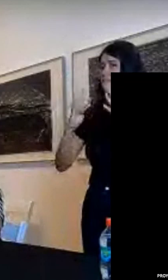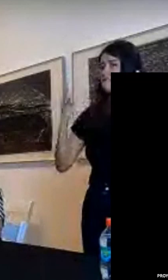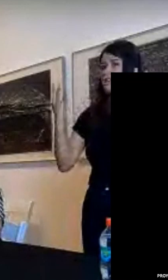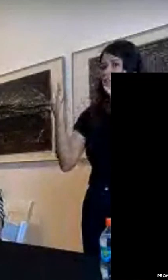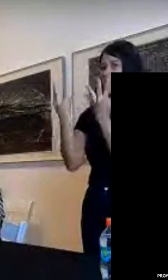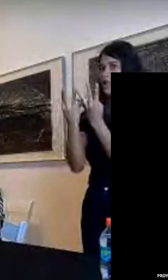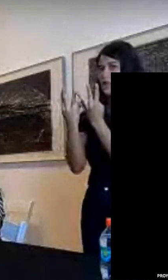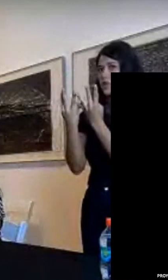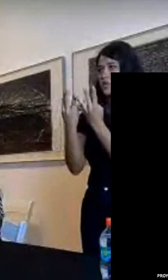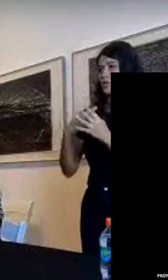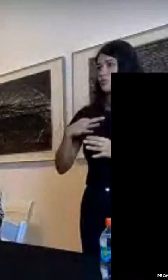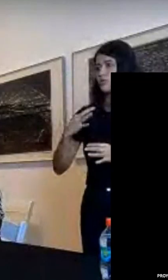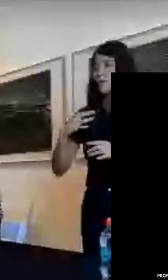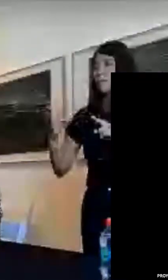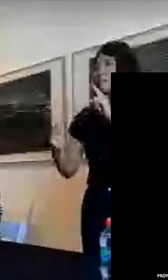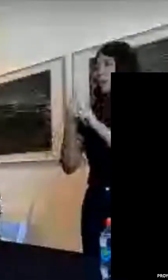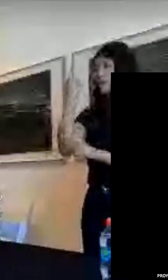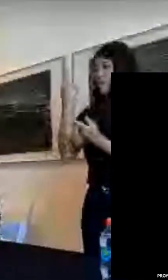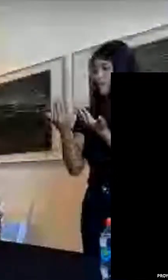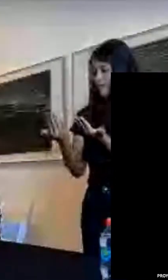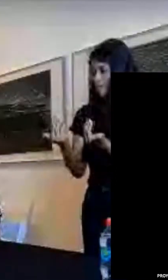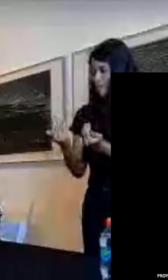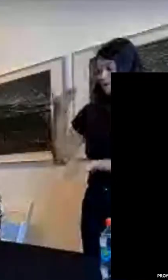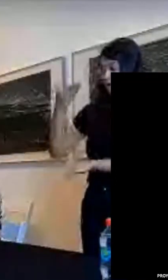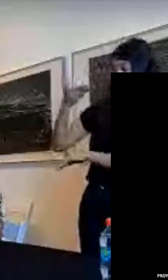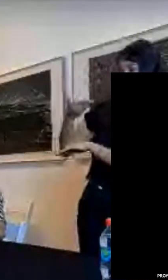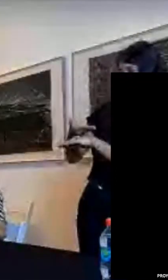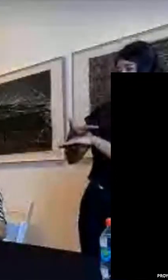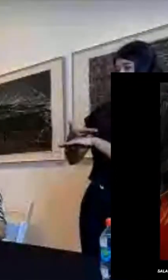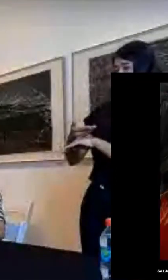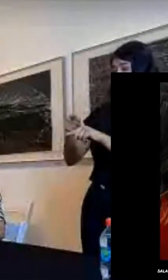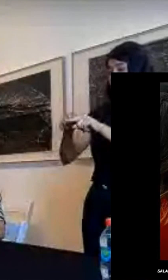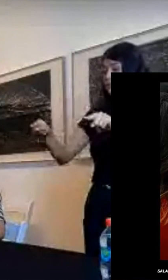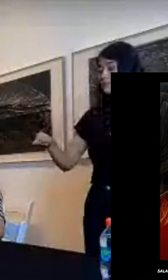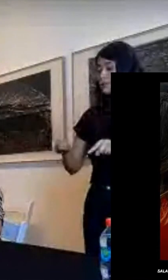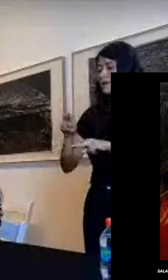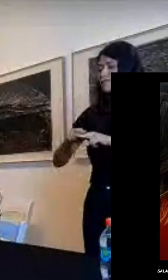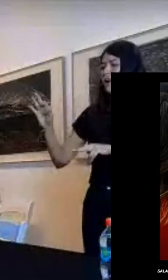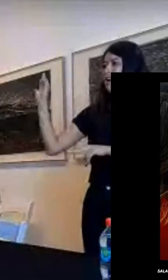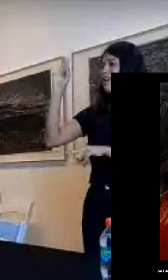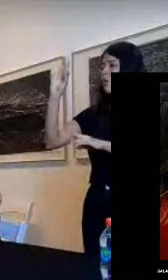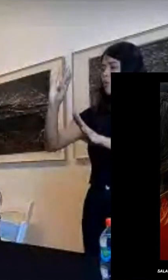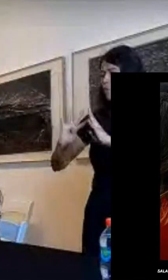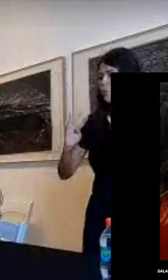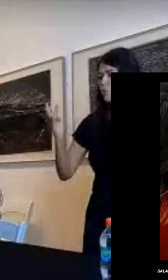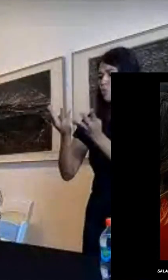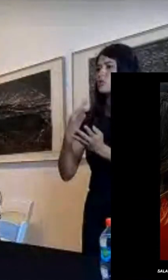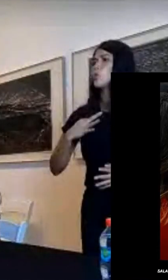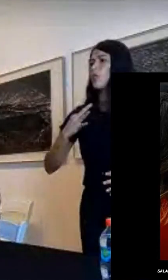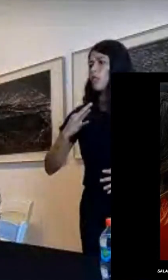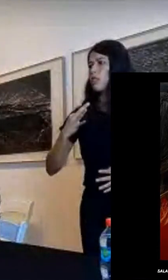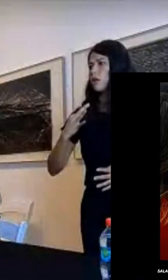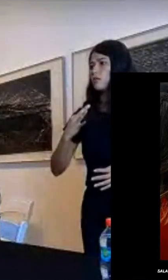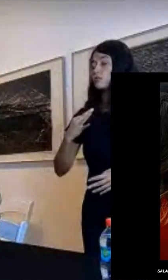del barrio, que fue la primera necesidad que se levantó y que nos pidieron el espacio para poder hacer un cabildo. Luego, como se supo que